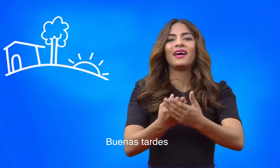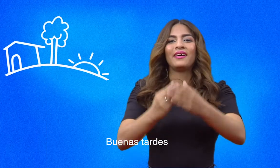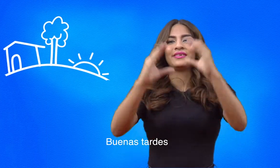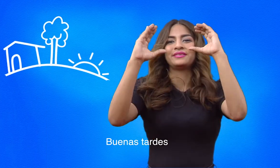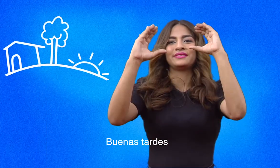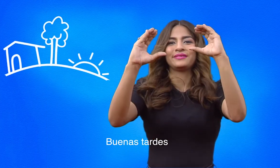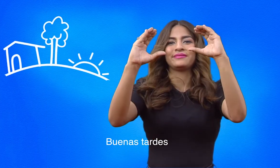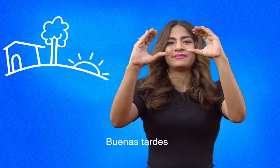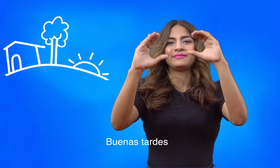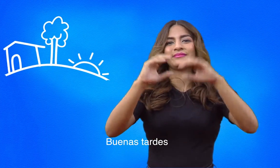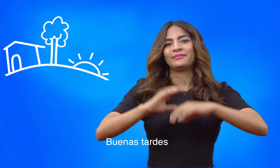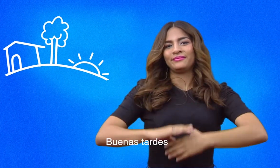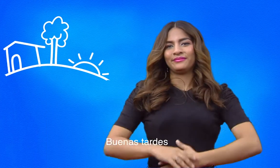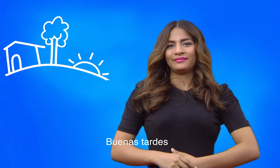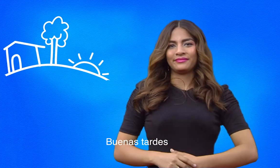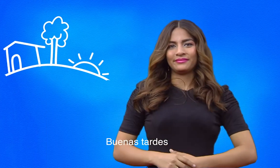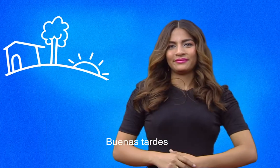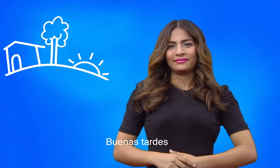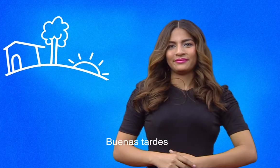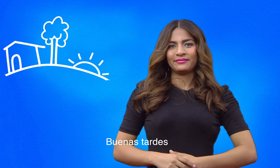Buenas tardes.